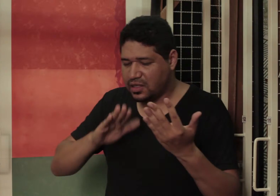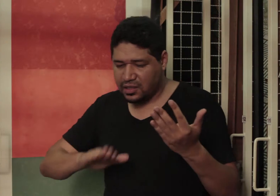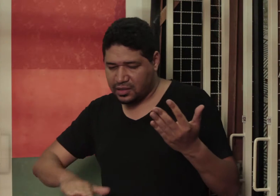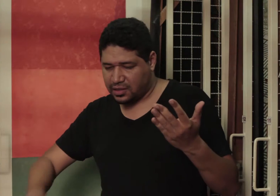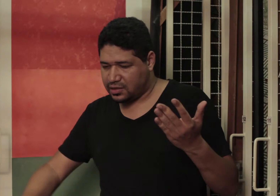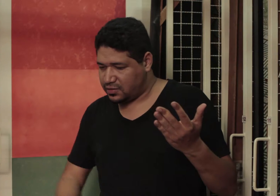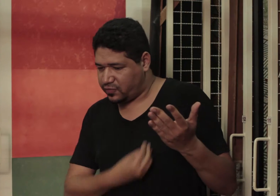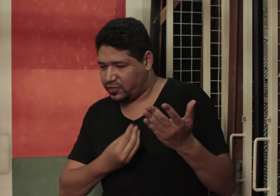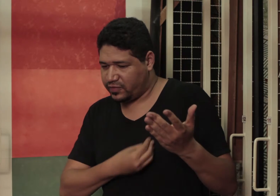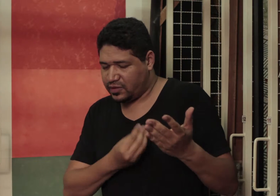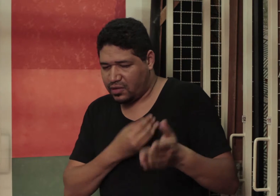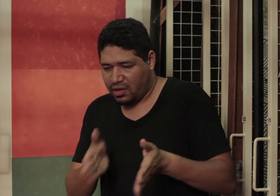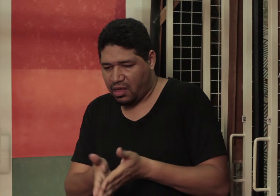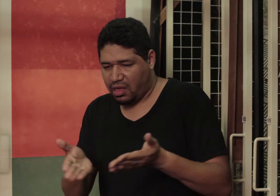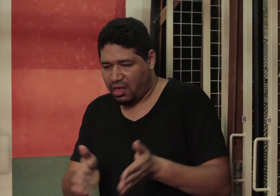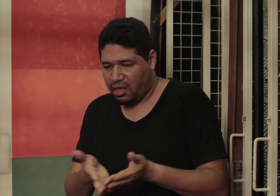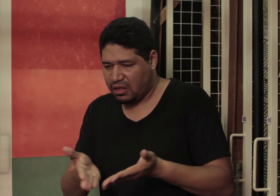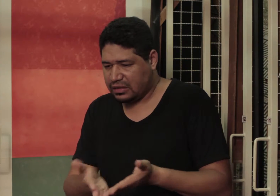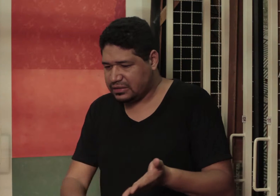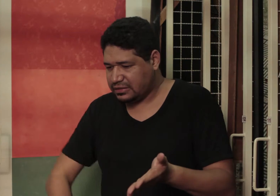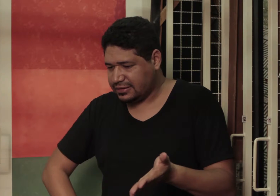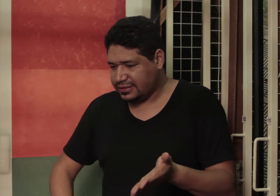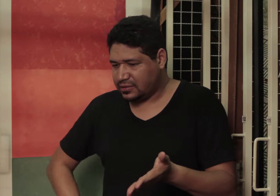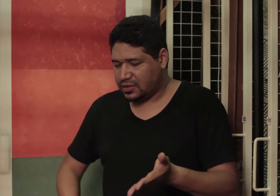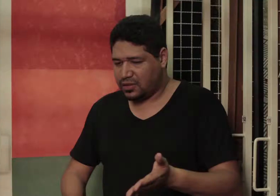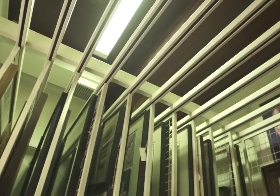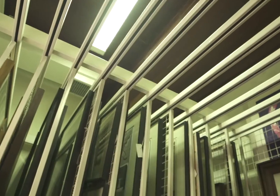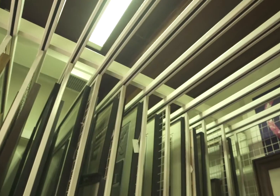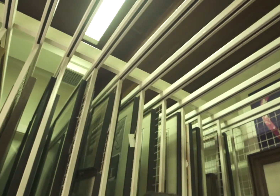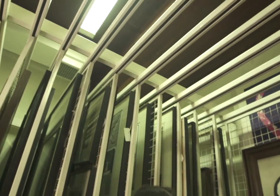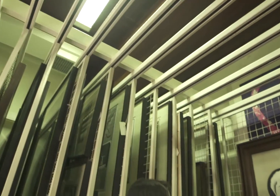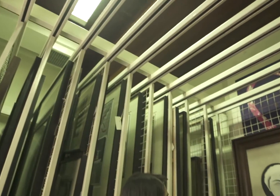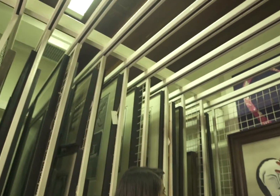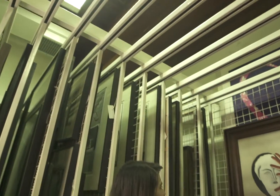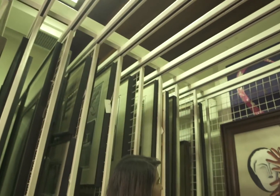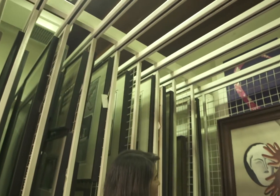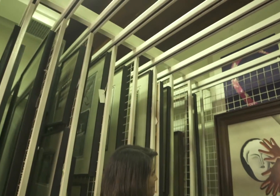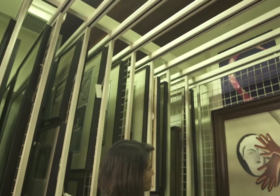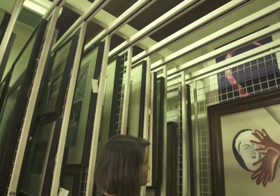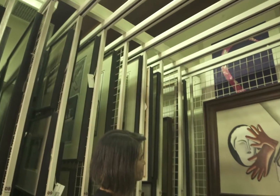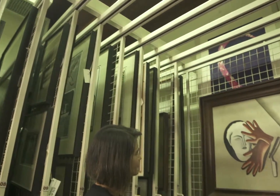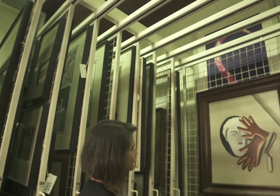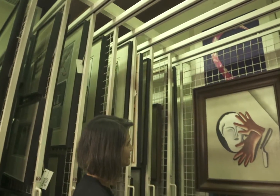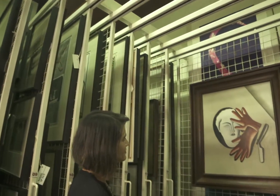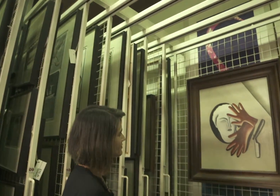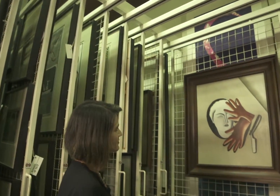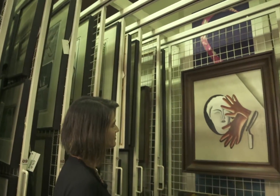situações Deploráveis Obra Moderna Degolação De São João Batista 1929